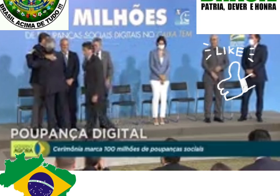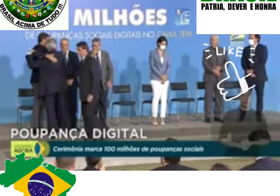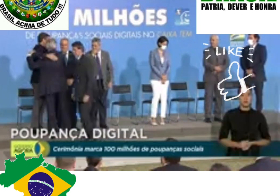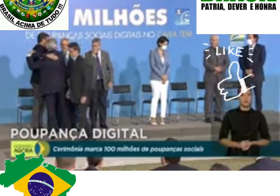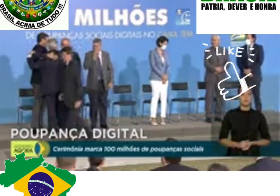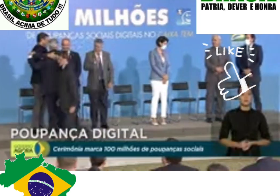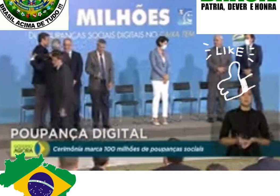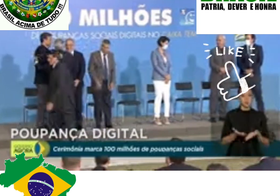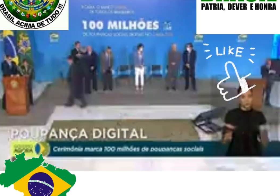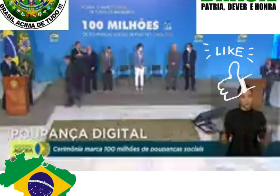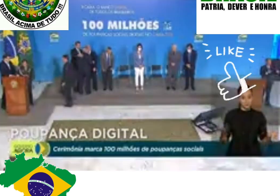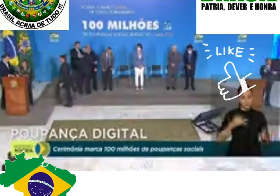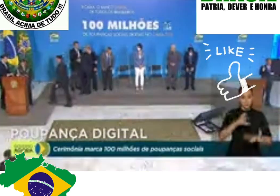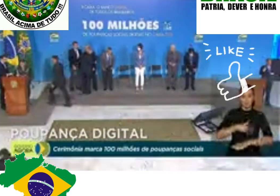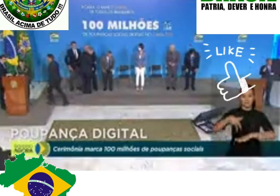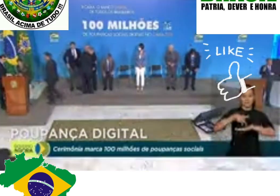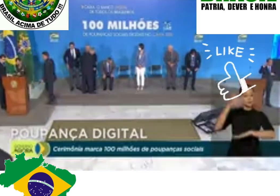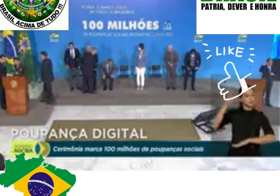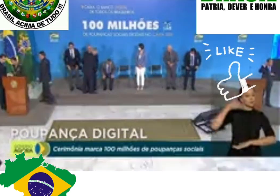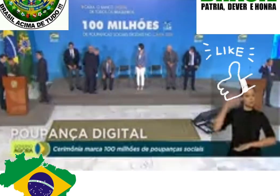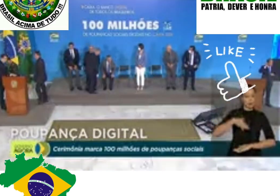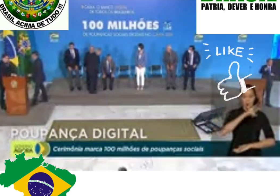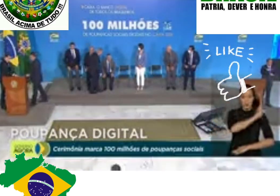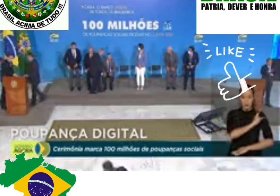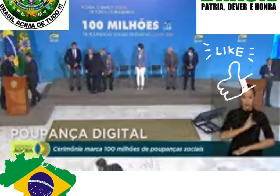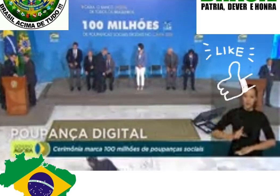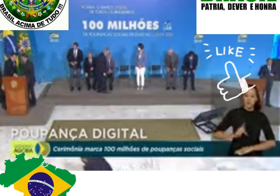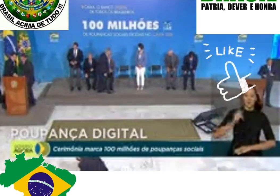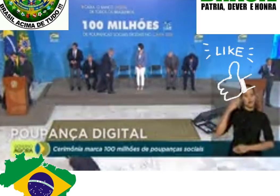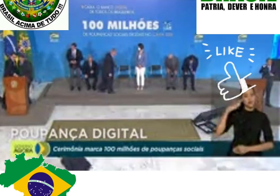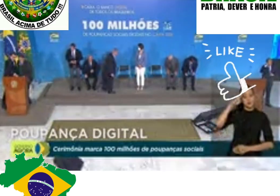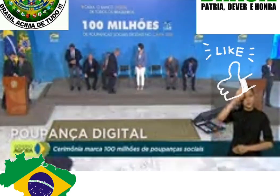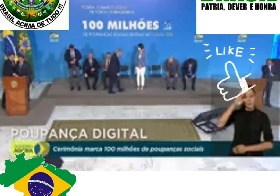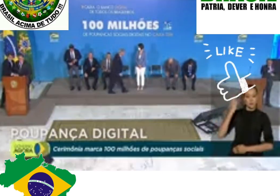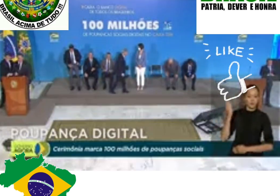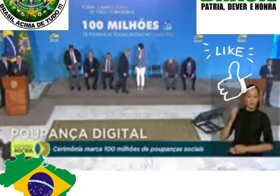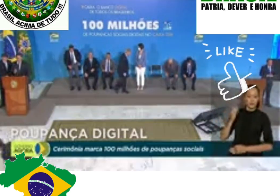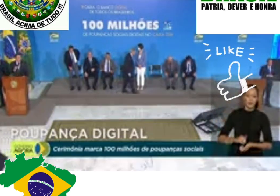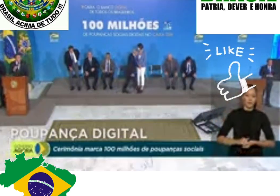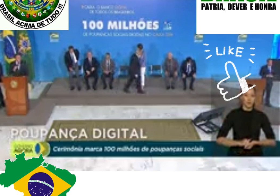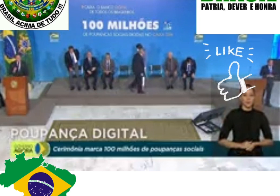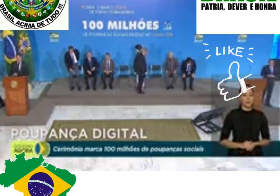Senhoras e senhores, com a palavra o presidente da República, Jair Bolsonaro.